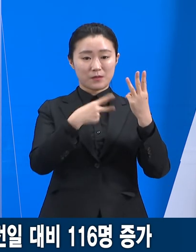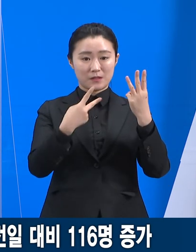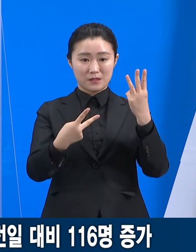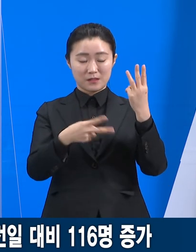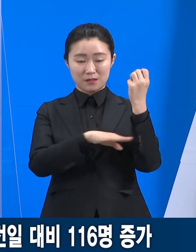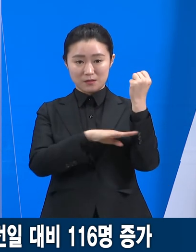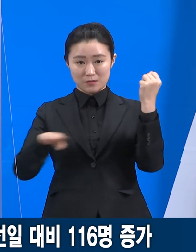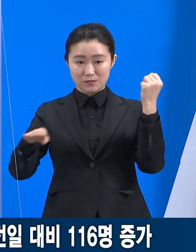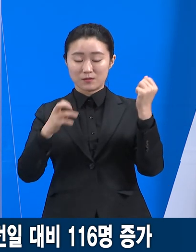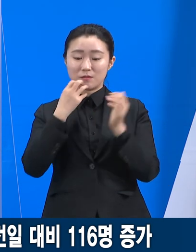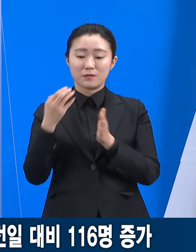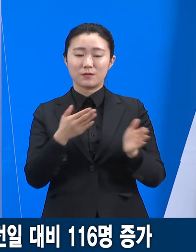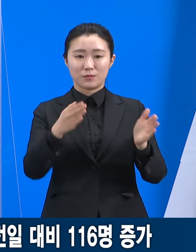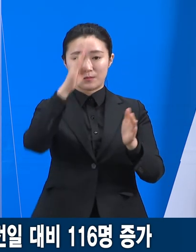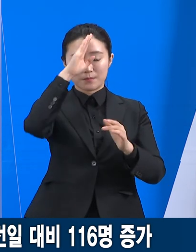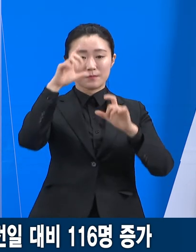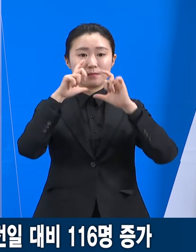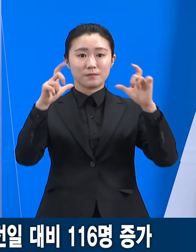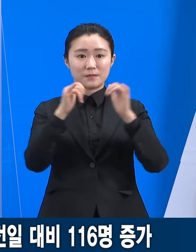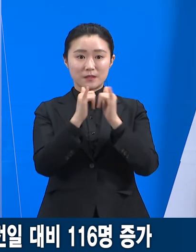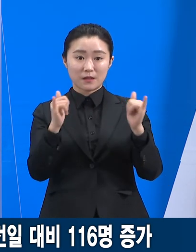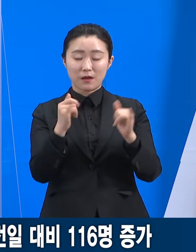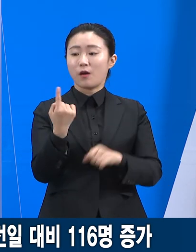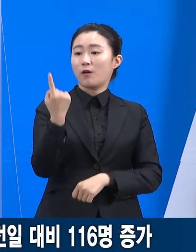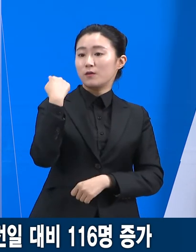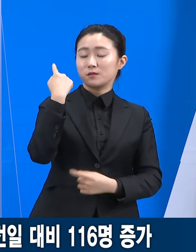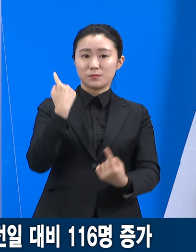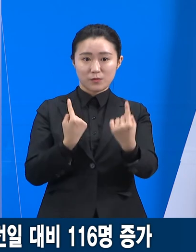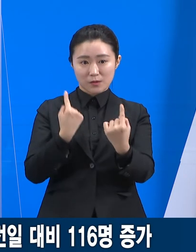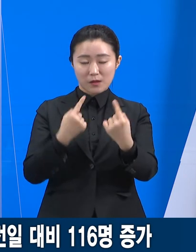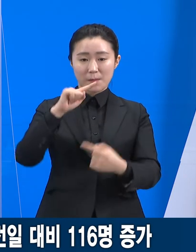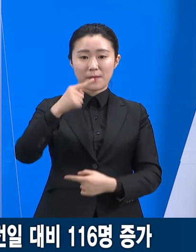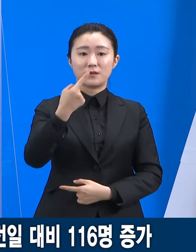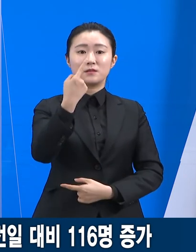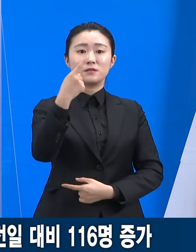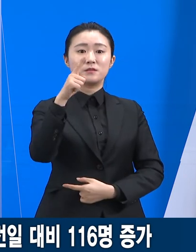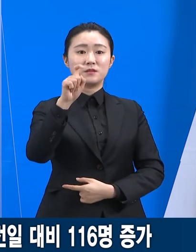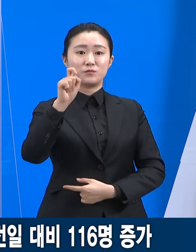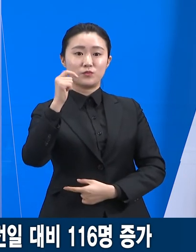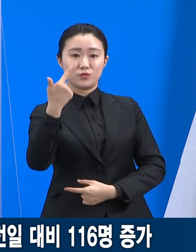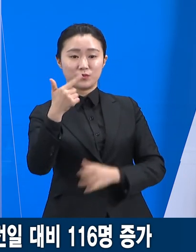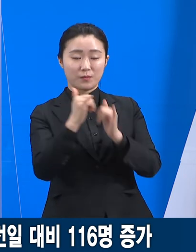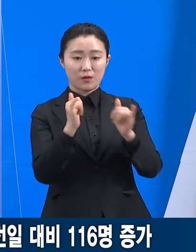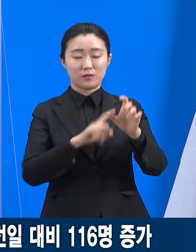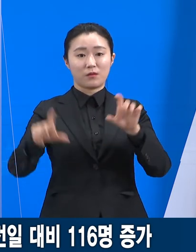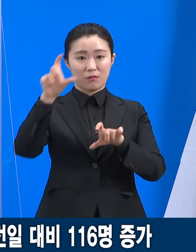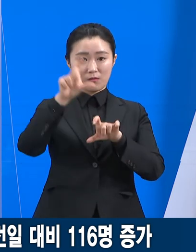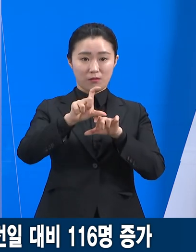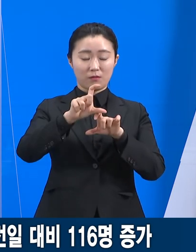경기도의 확진자 수는 전일 오전 0시 대비 116명 증가한 총